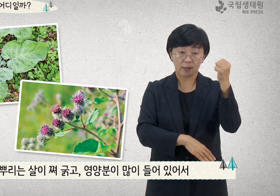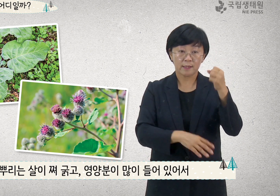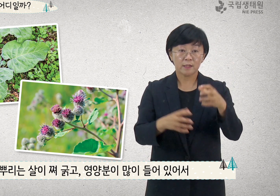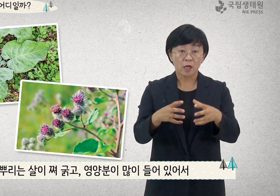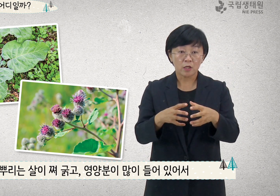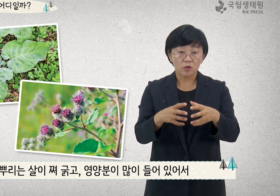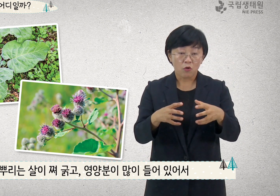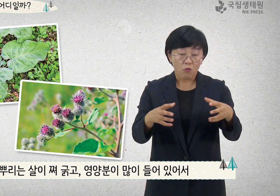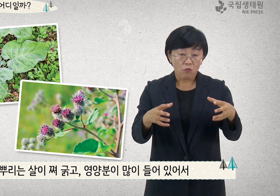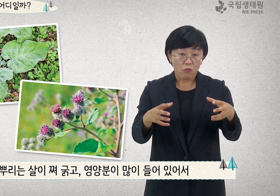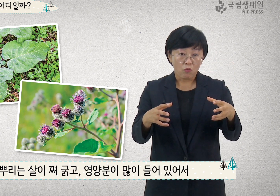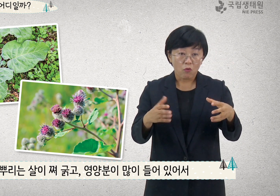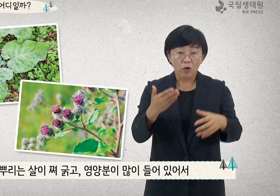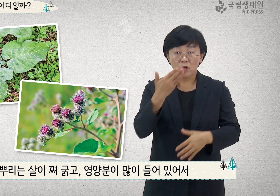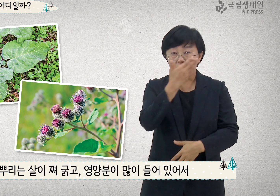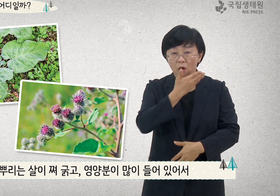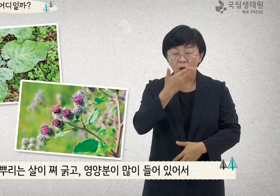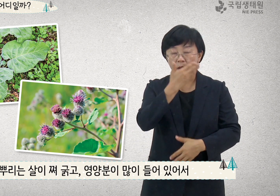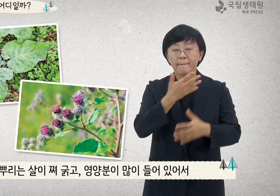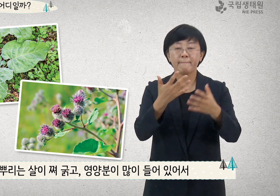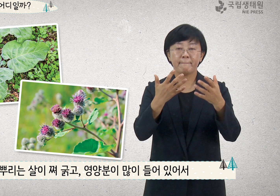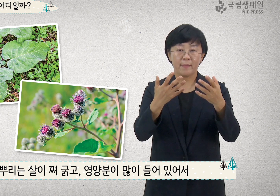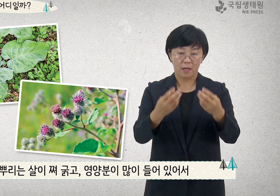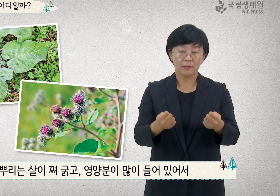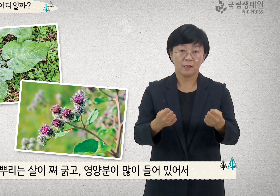굵고 영양분이 많이 들어있어서